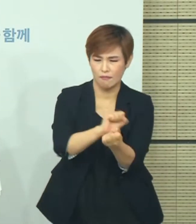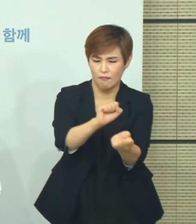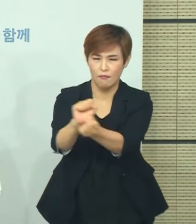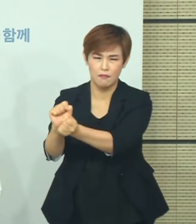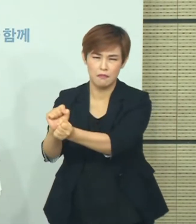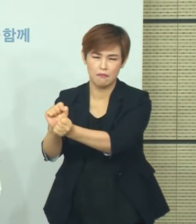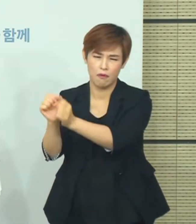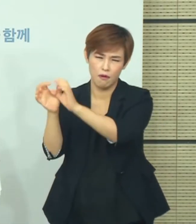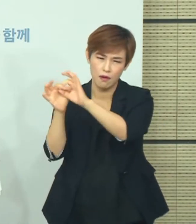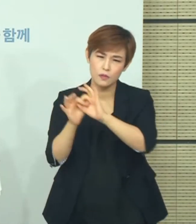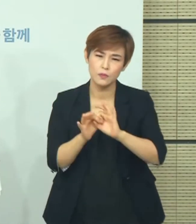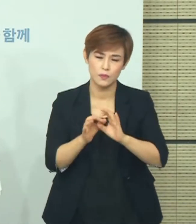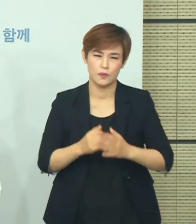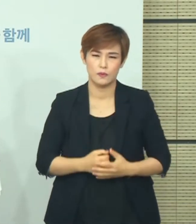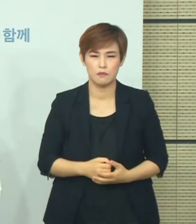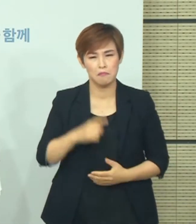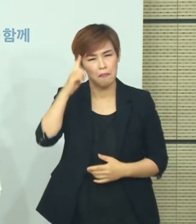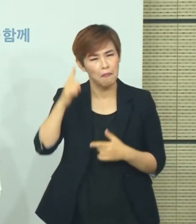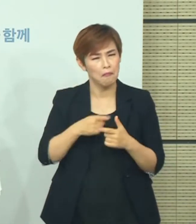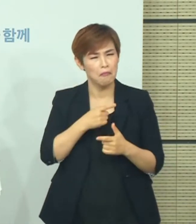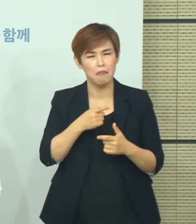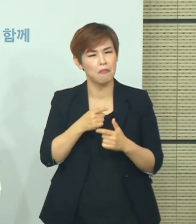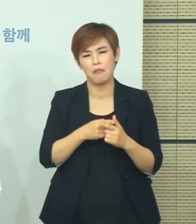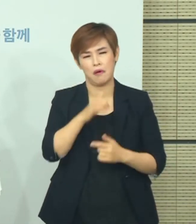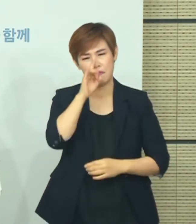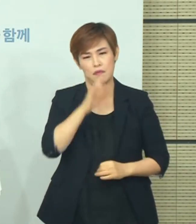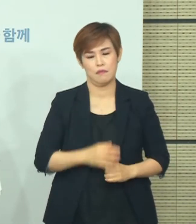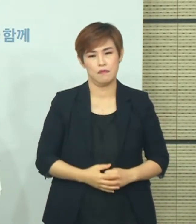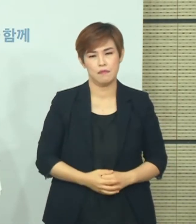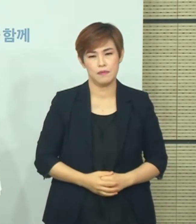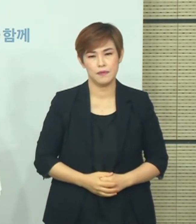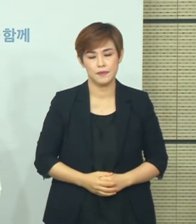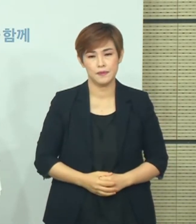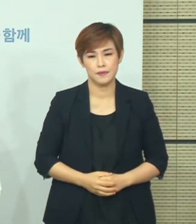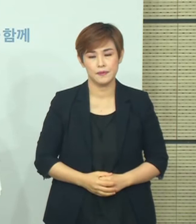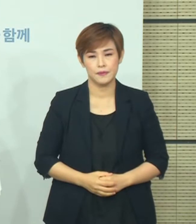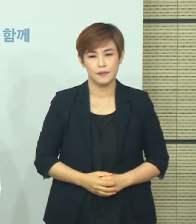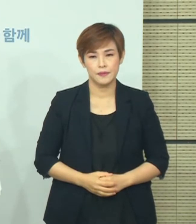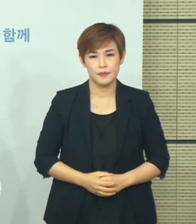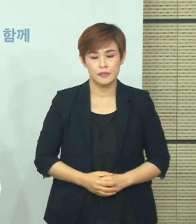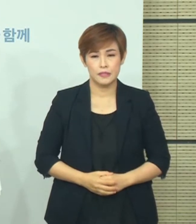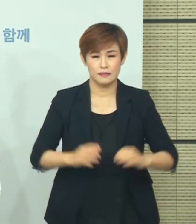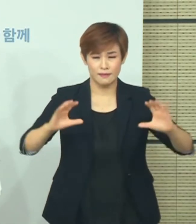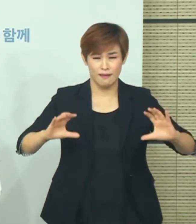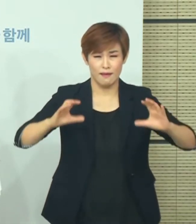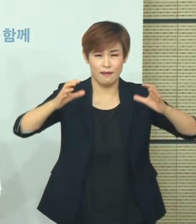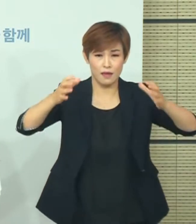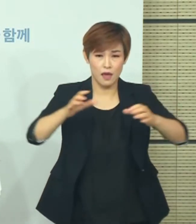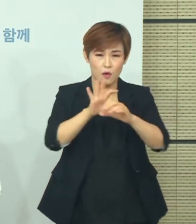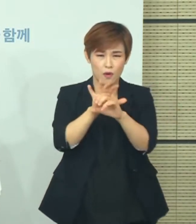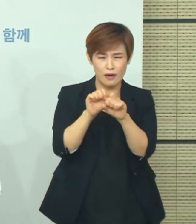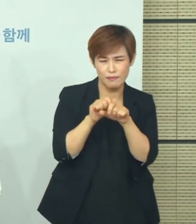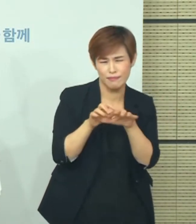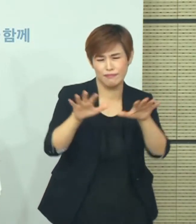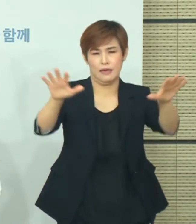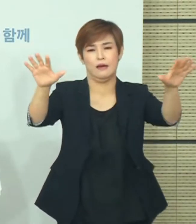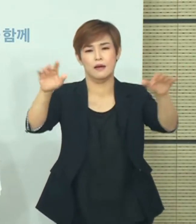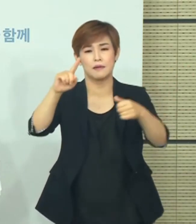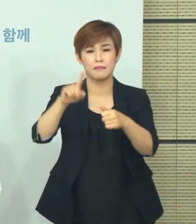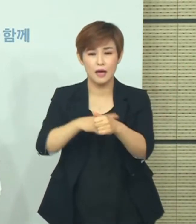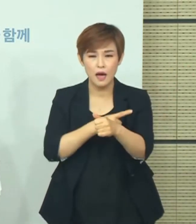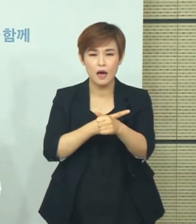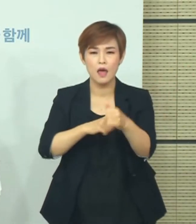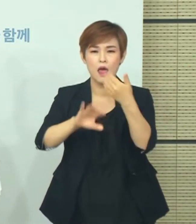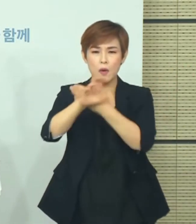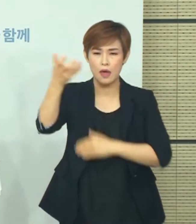계속 발생하고 있어 방심할 수 없는 상황입니다. 뿐만 아니라 전 세계적인 유행 확산에 따라